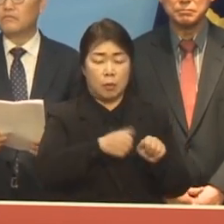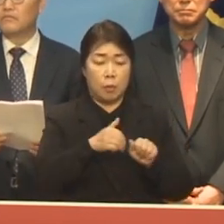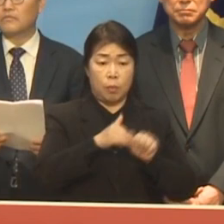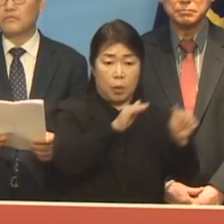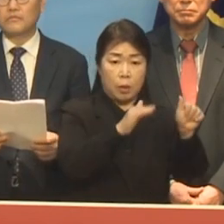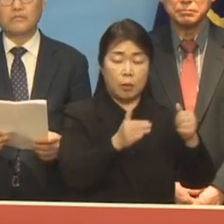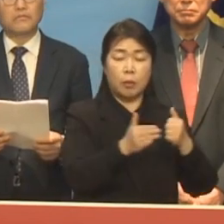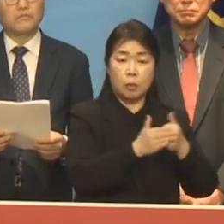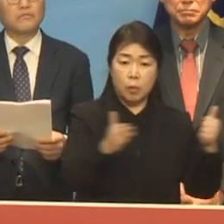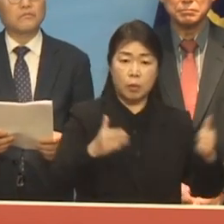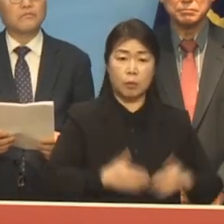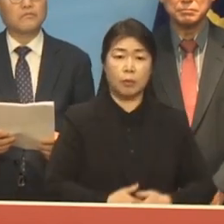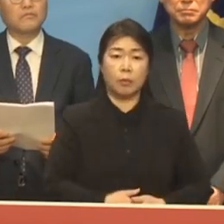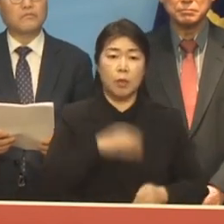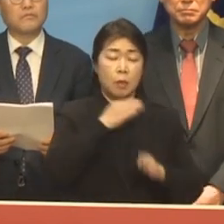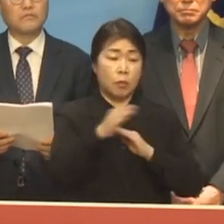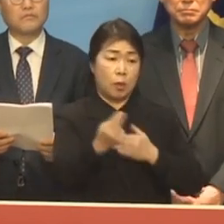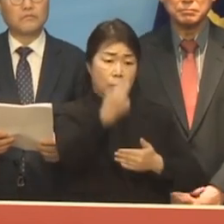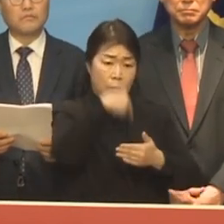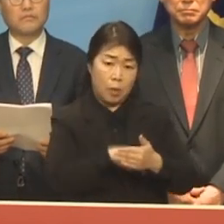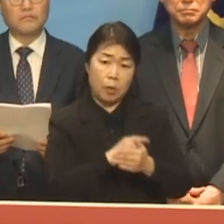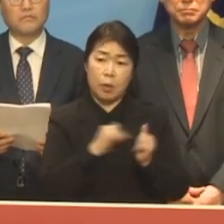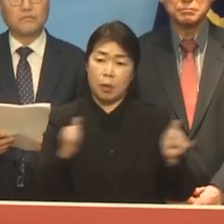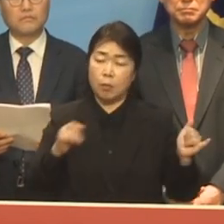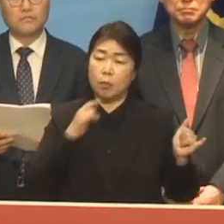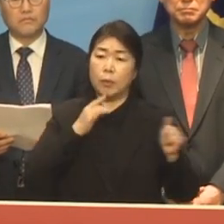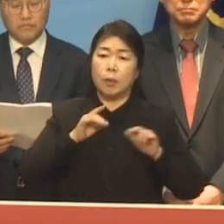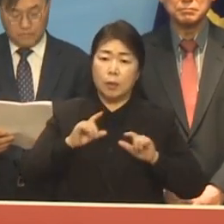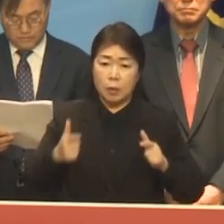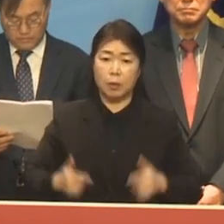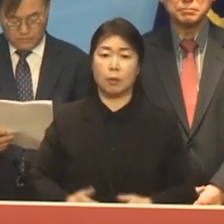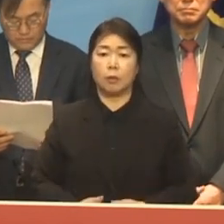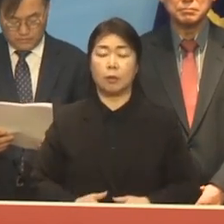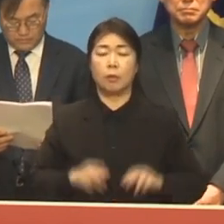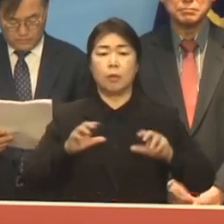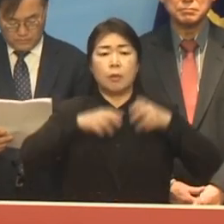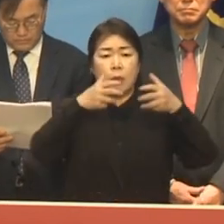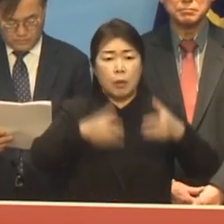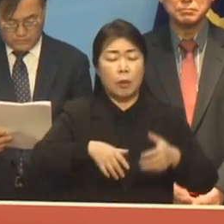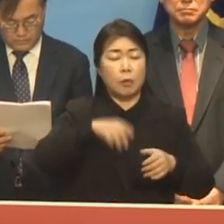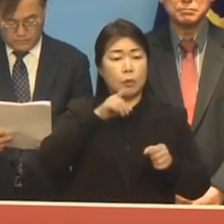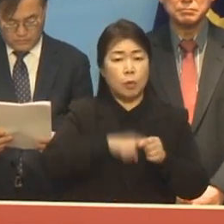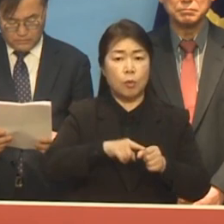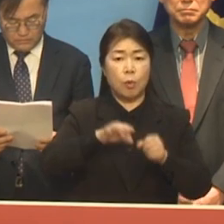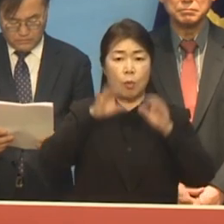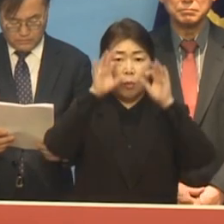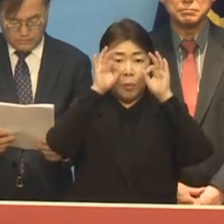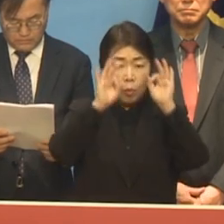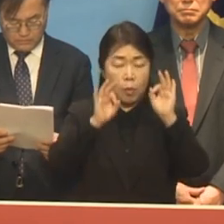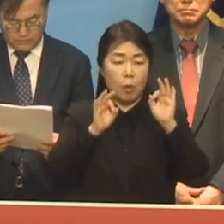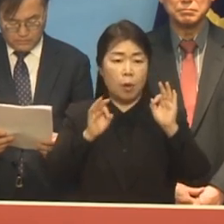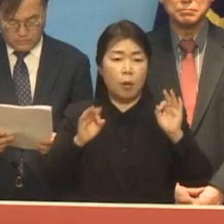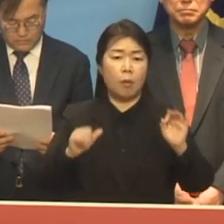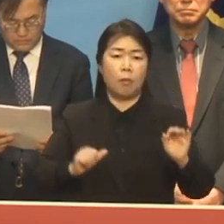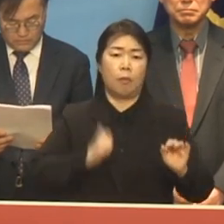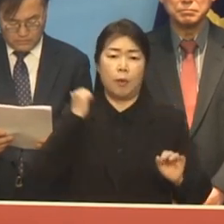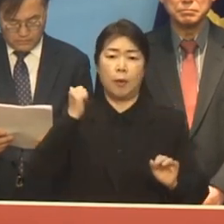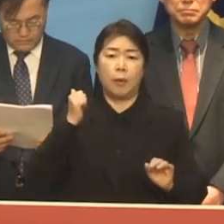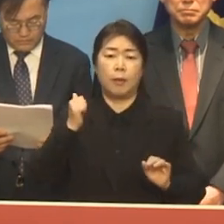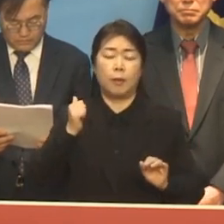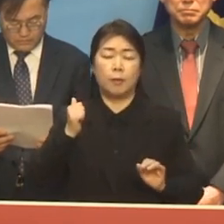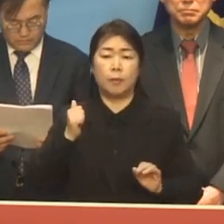아니라 국내외적으로도 분노를 넘어 참담함을 금할 수